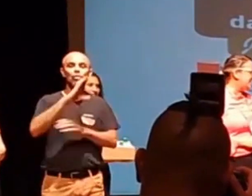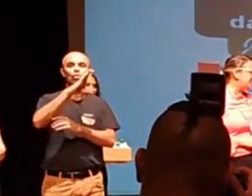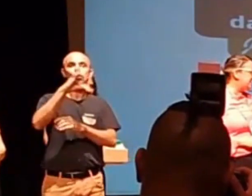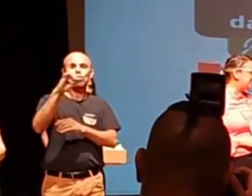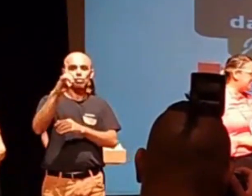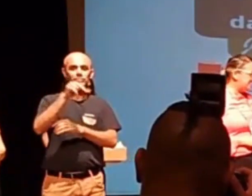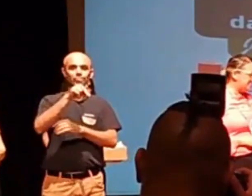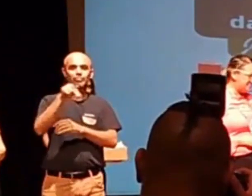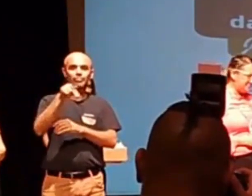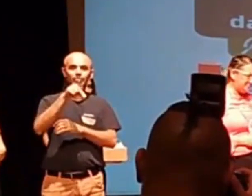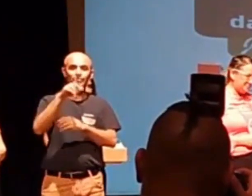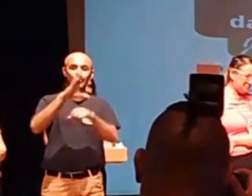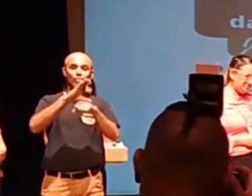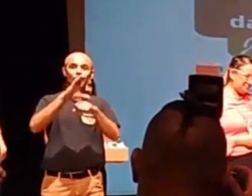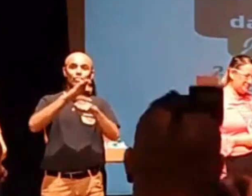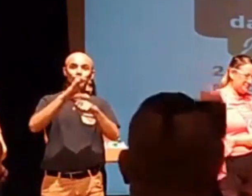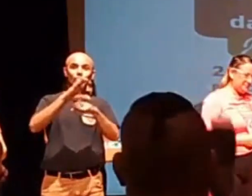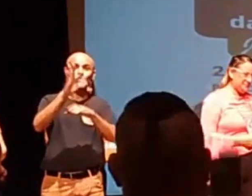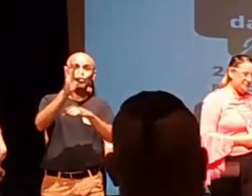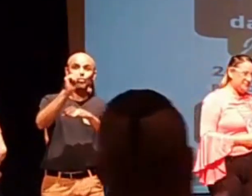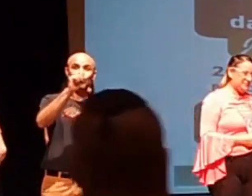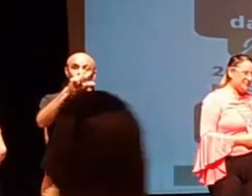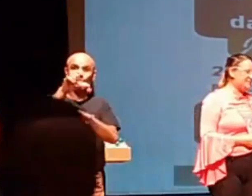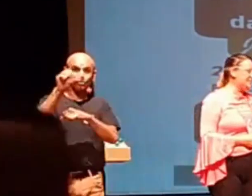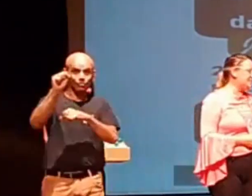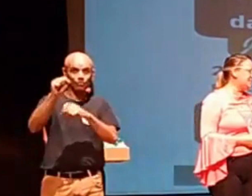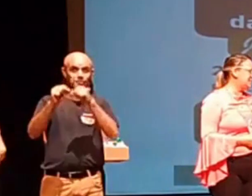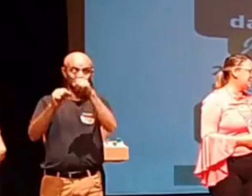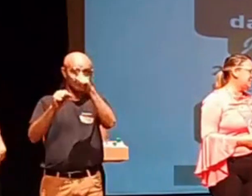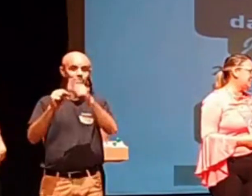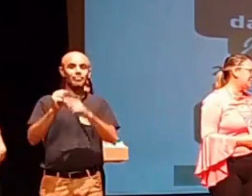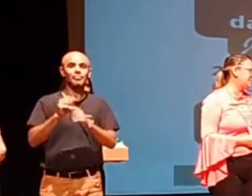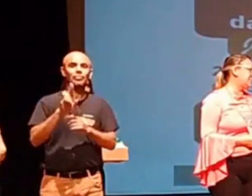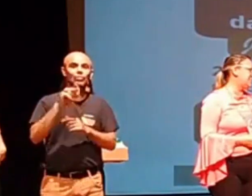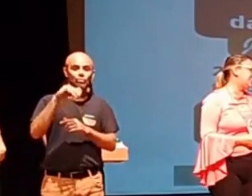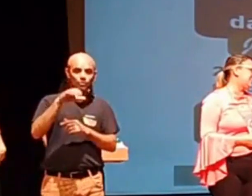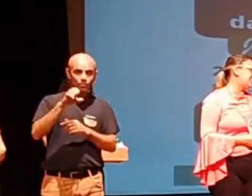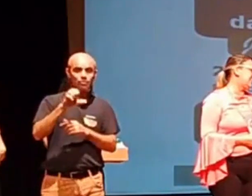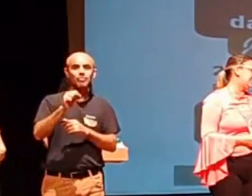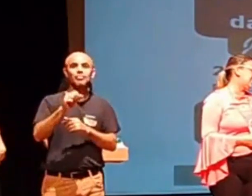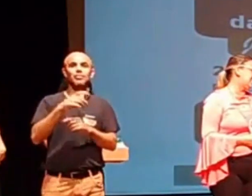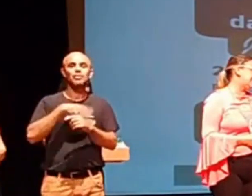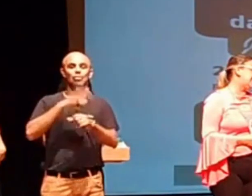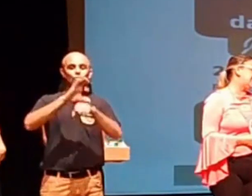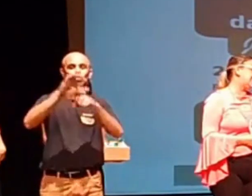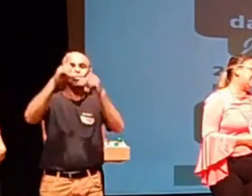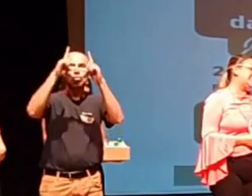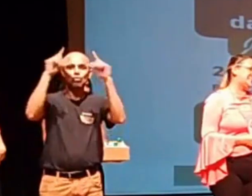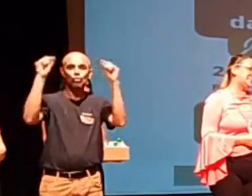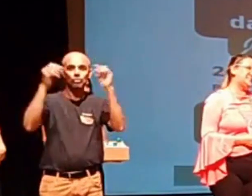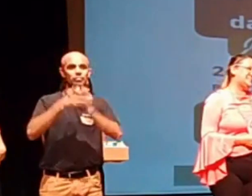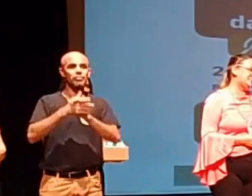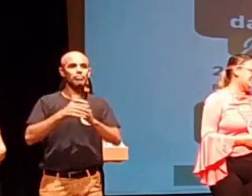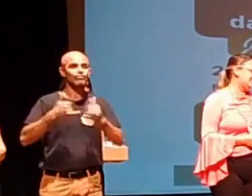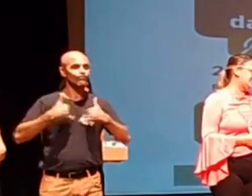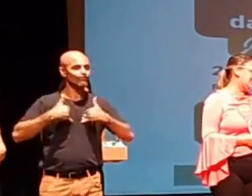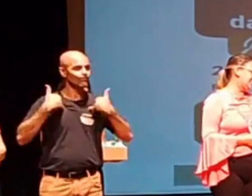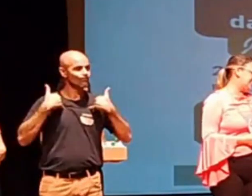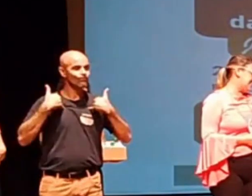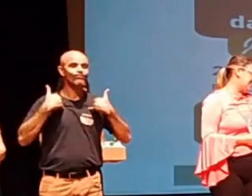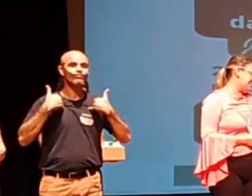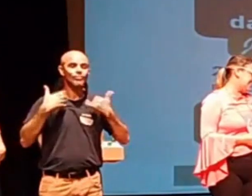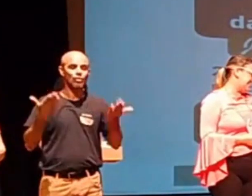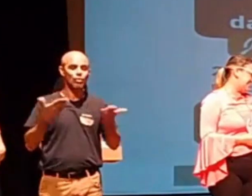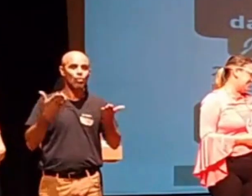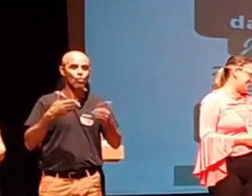coordenadora e professora do curso da Faculdade Litoral Sul Paulista e da Unimes, curso de enfermagem. E é um orgulho muito grande estar